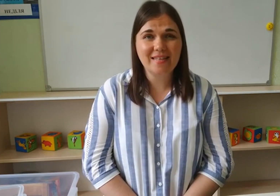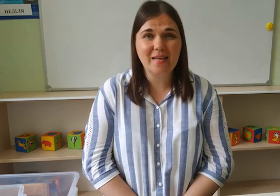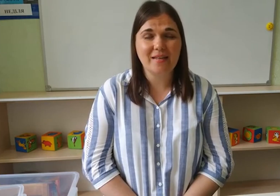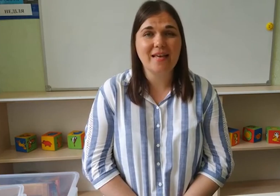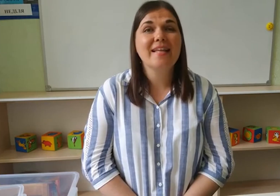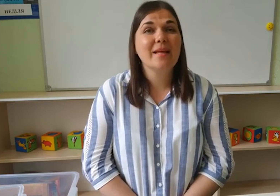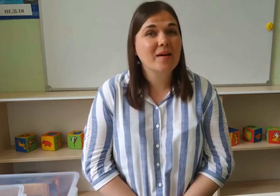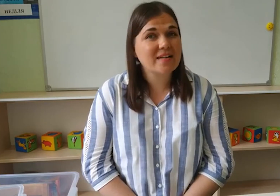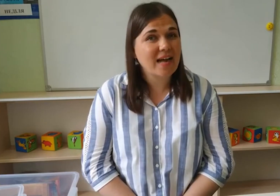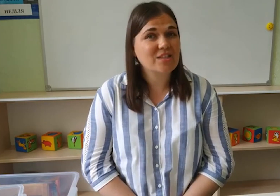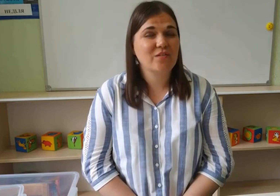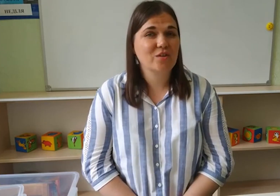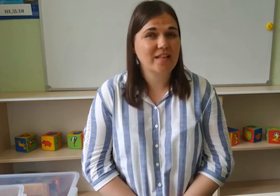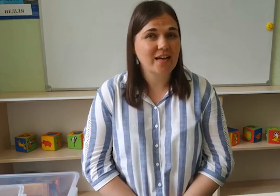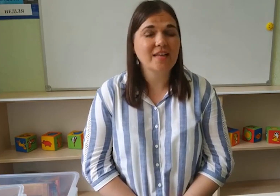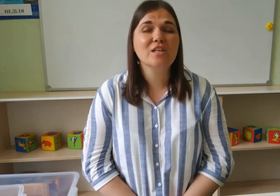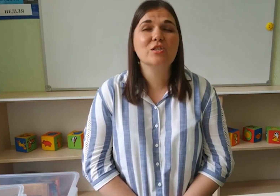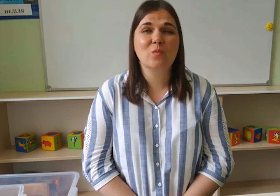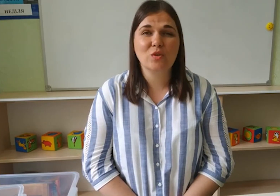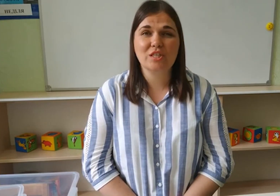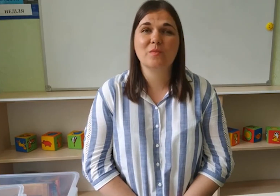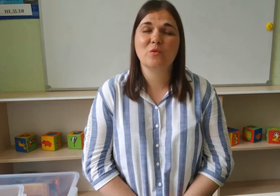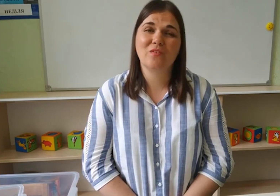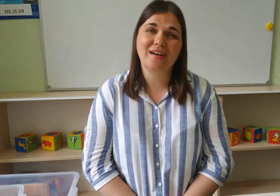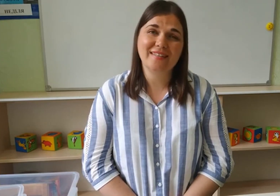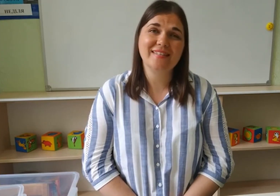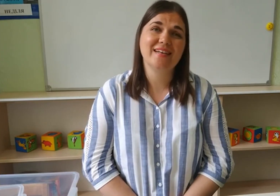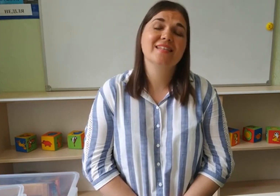дитини, тим краще вона зможе спілкуватися з